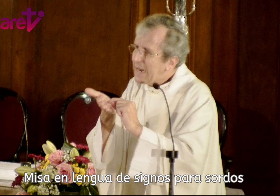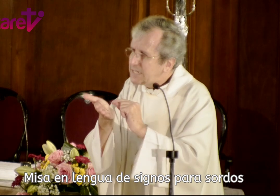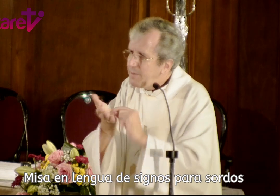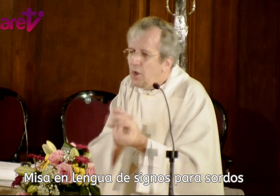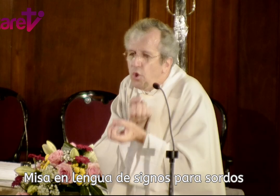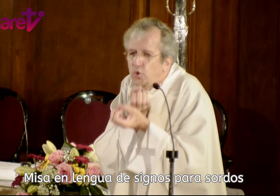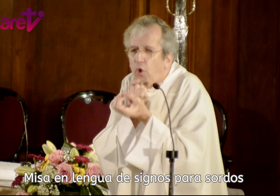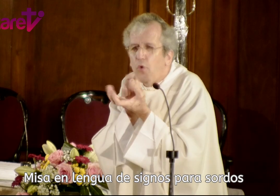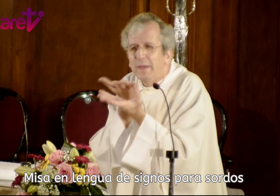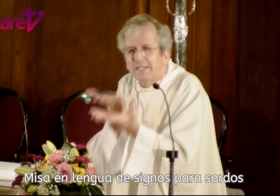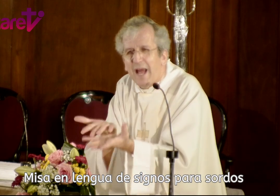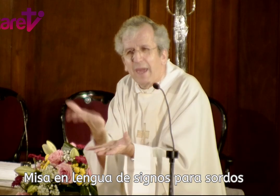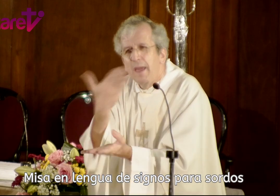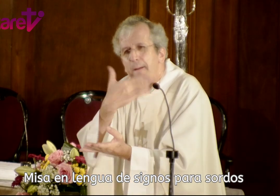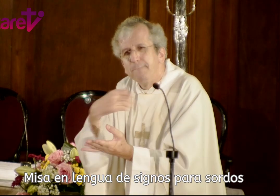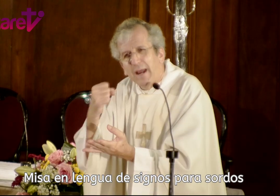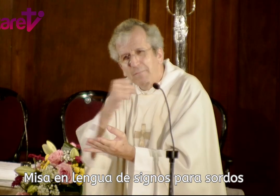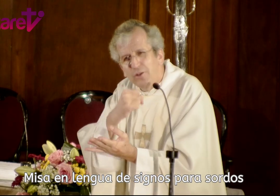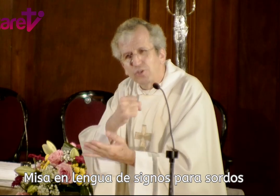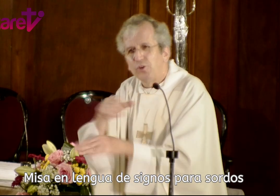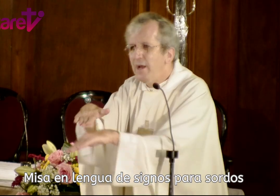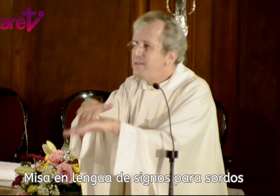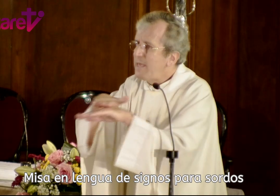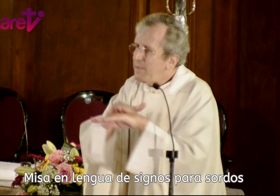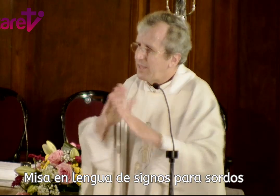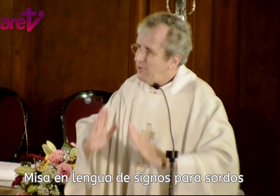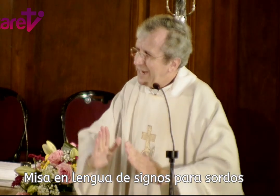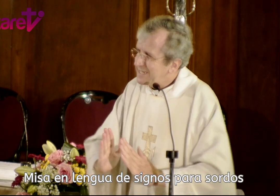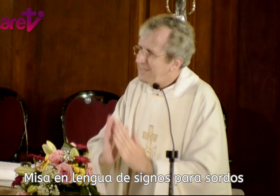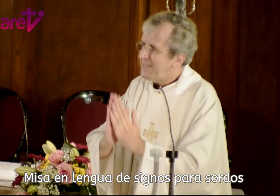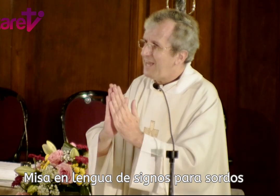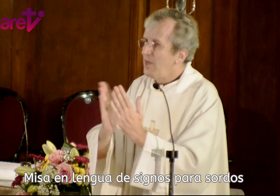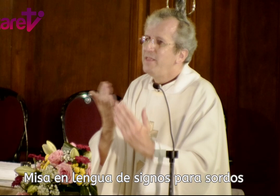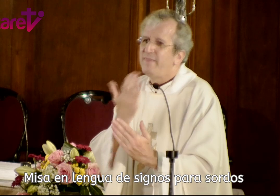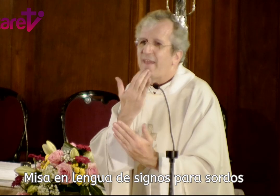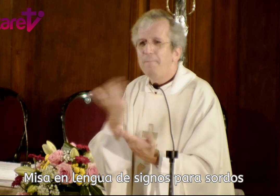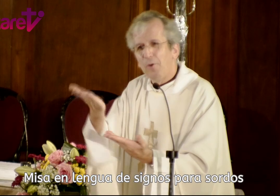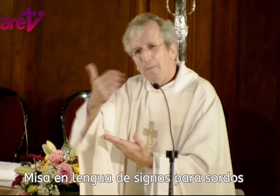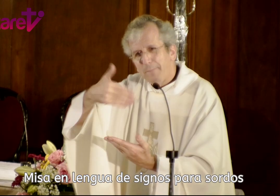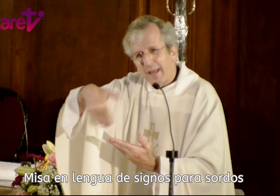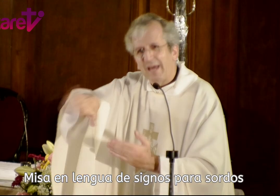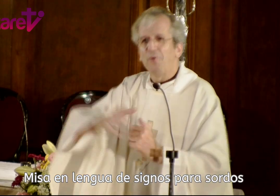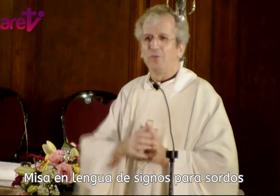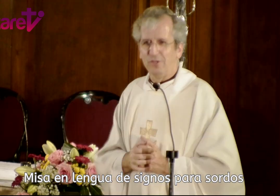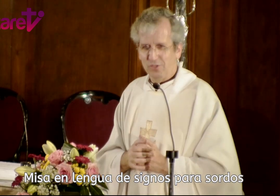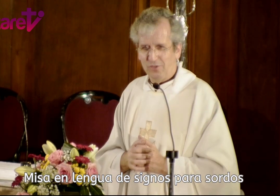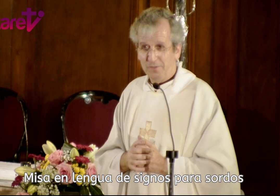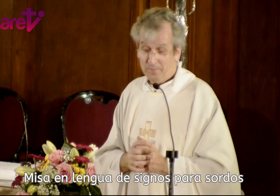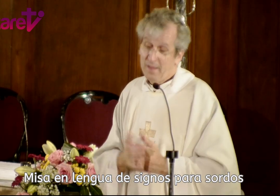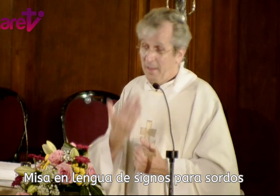escribir todo un mensaje maravilloso de invitación a la santidad, de ejemplo para cada uno de nosotros. Vamos